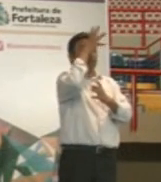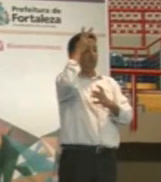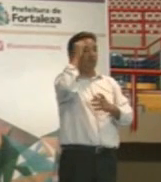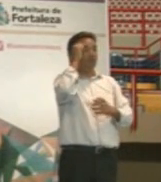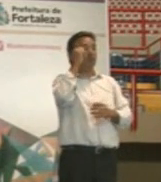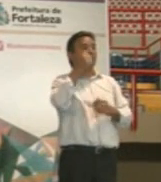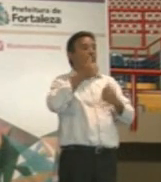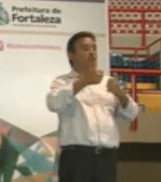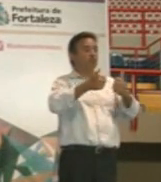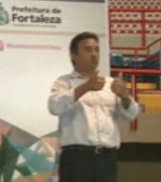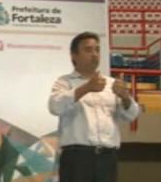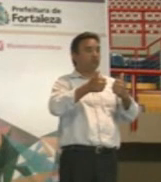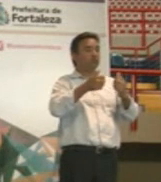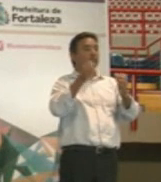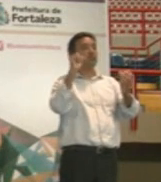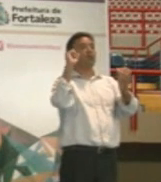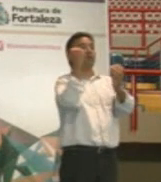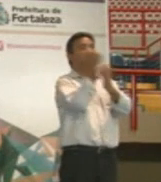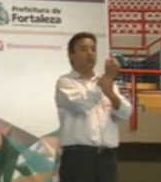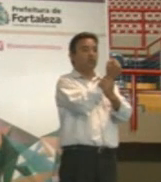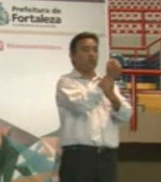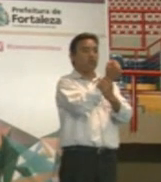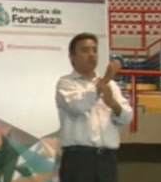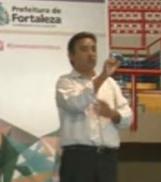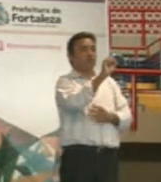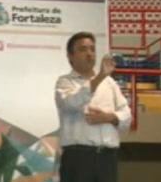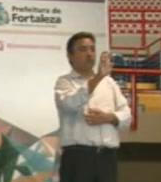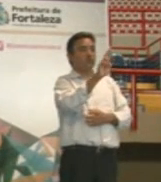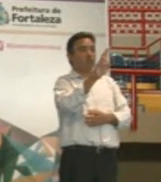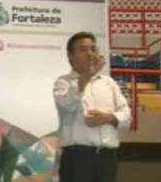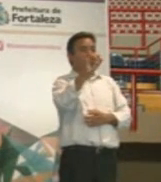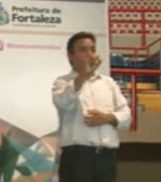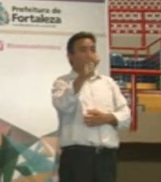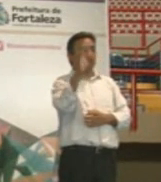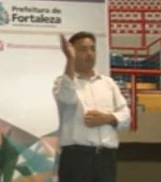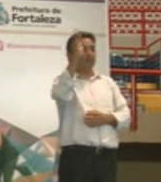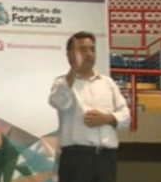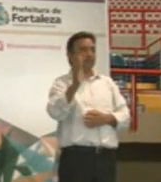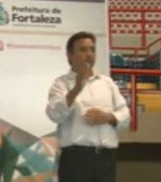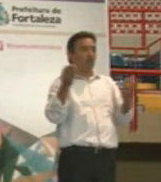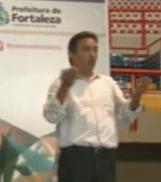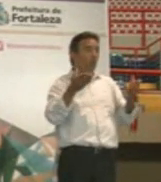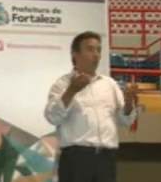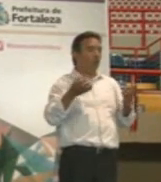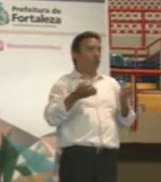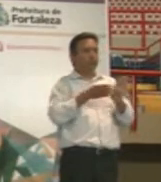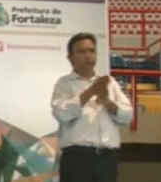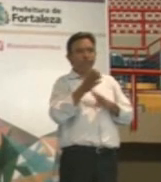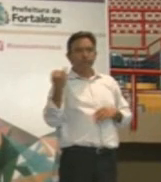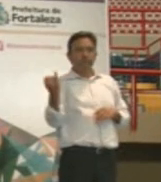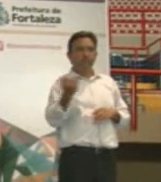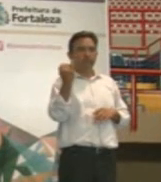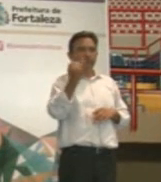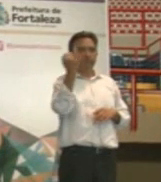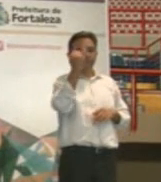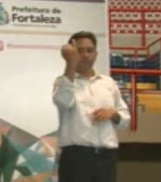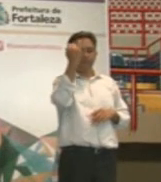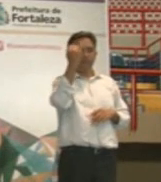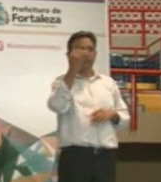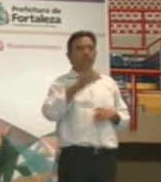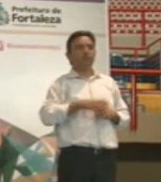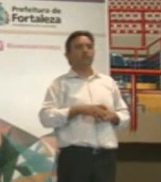a proteção dos cerrados brasileiros. E hoje, pessoal, olha a dica importantíssima que eu vou dizer para vocês.